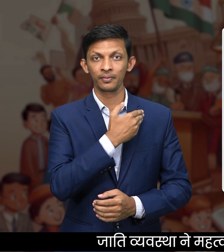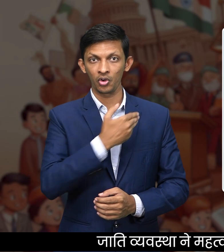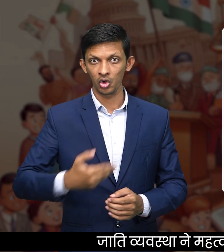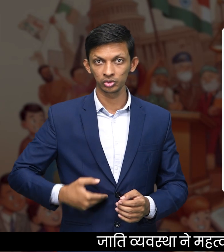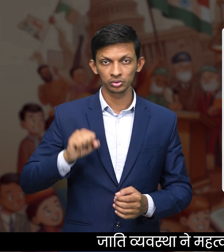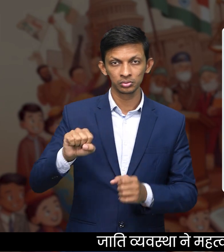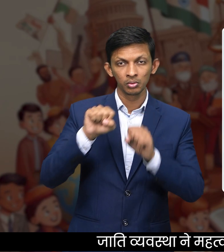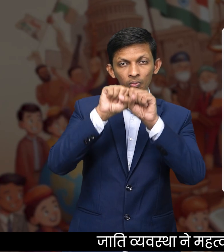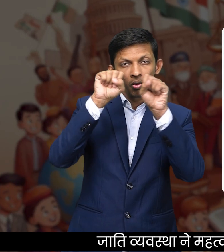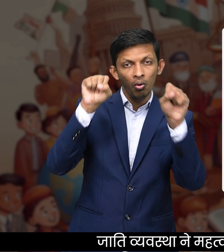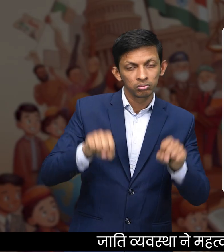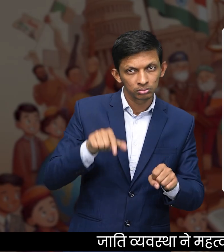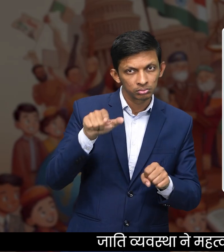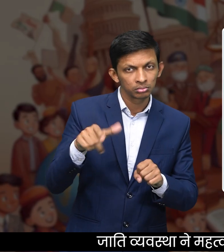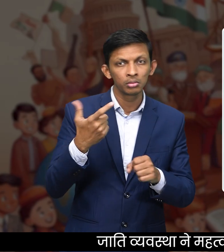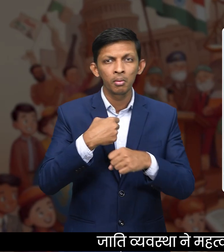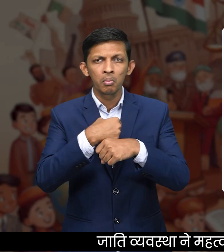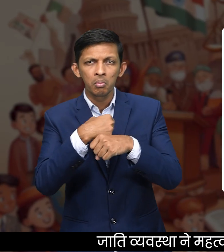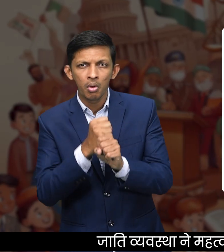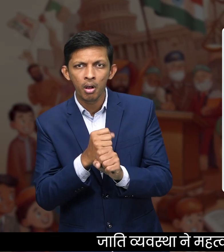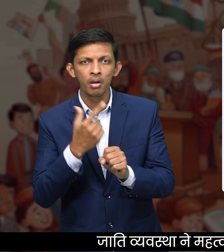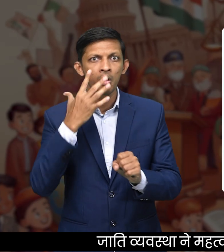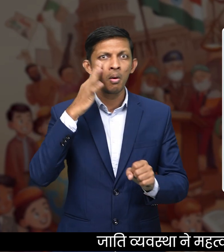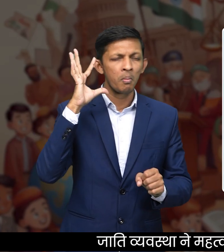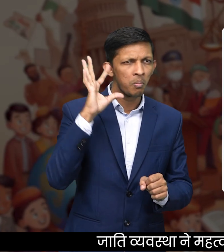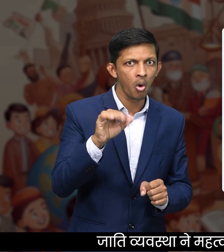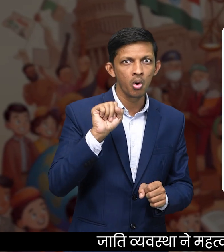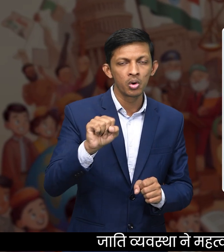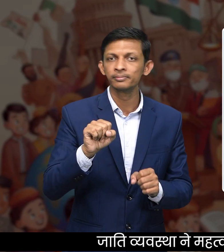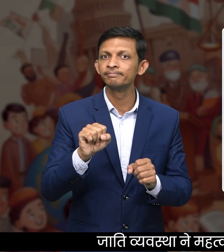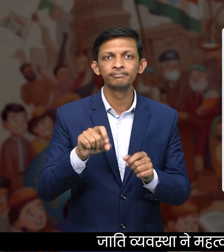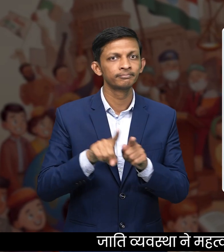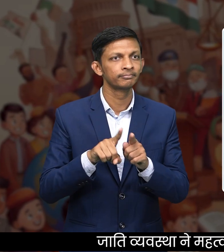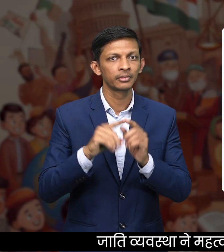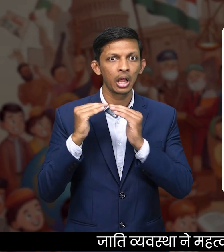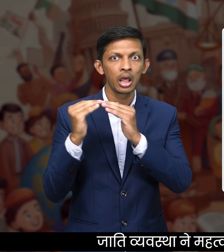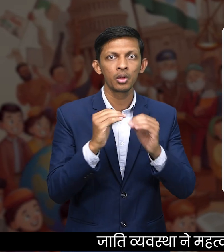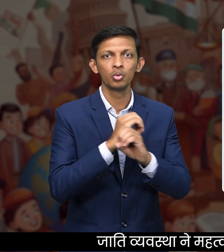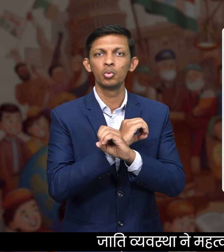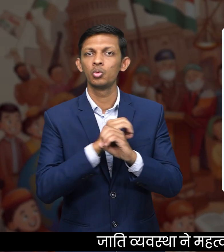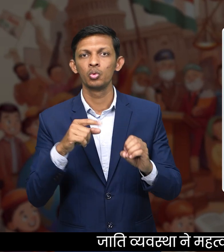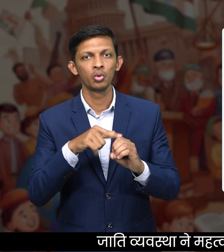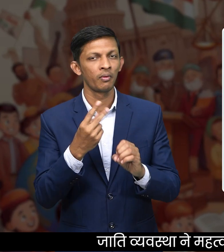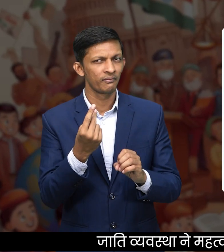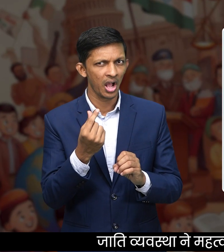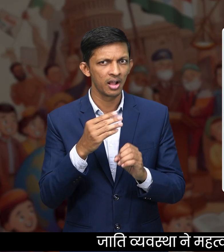जाति व्यवस्था ने महत्वपूर्ण अन्याय पैदा किया है, जिसके कारण